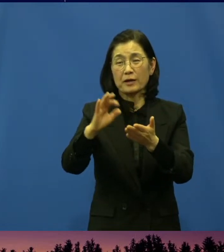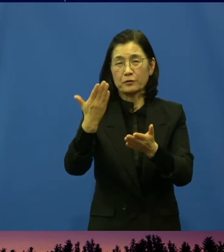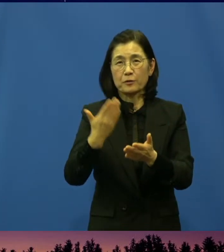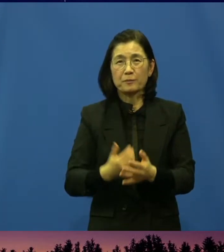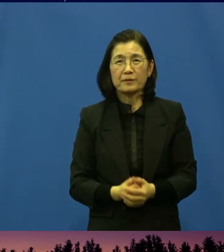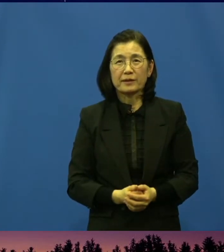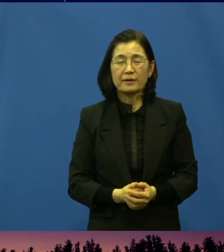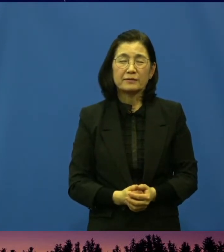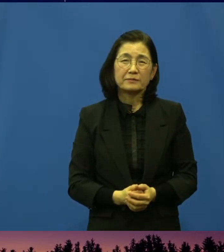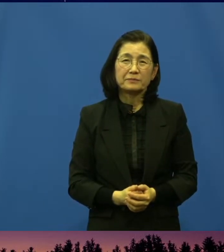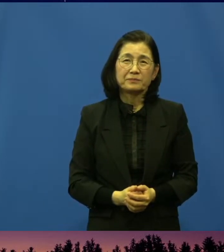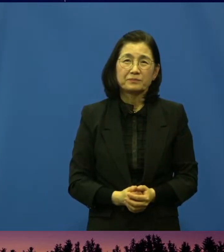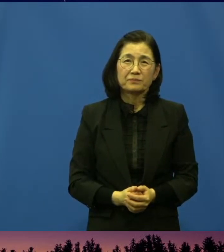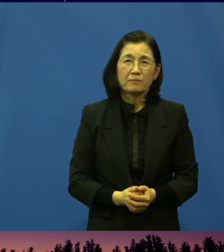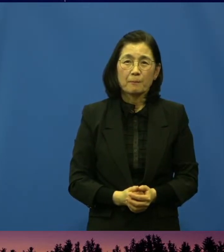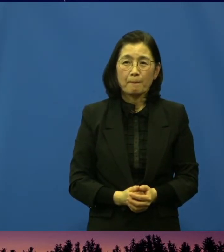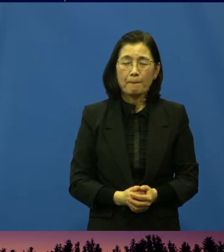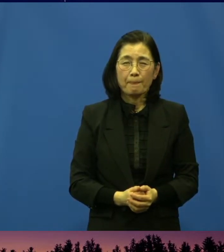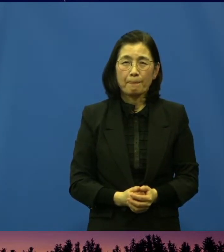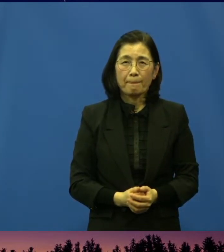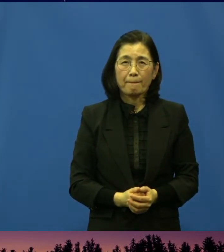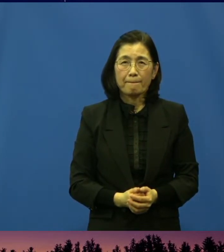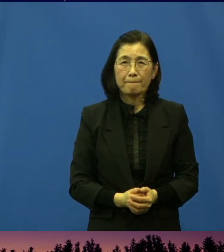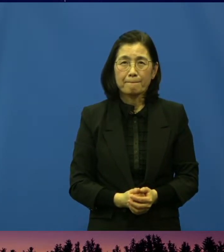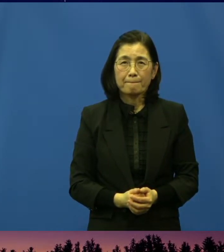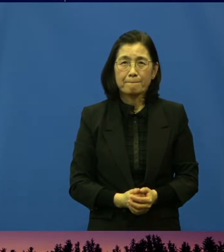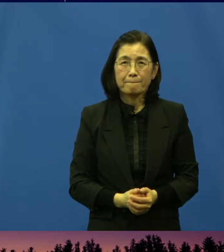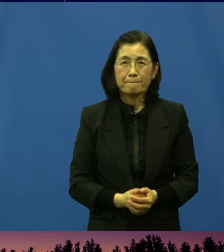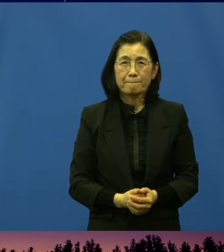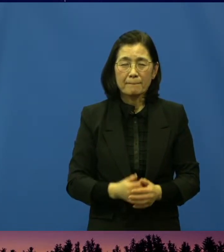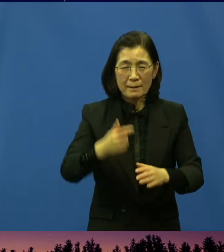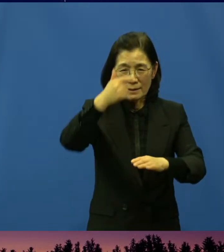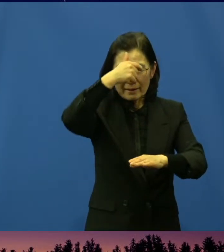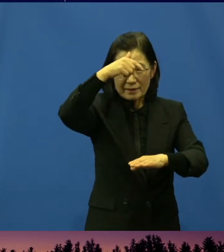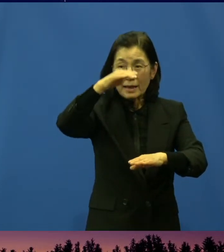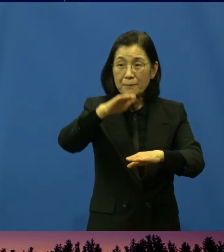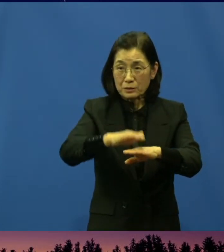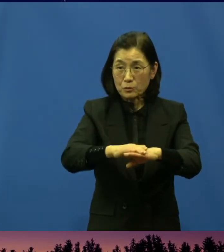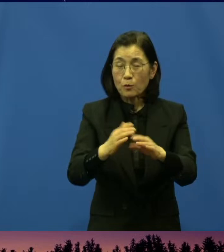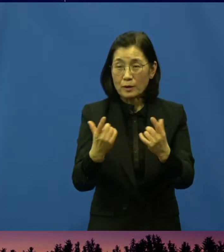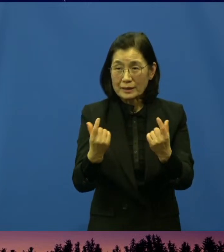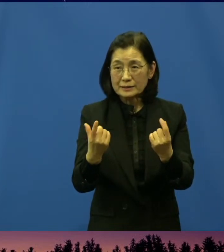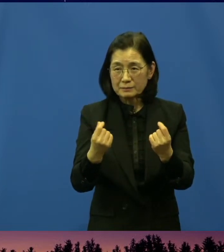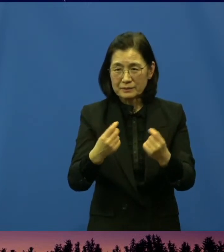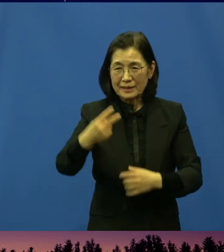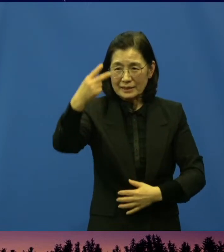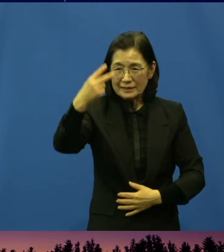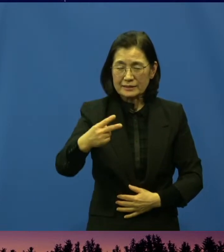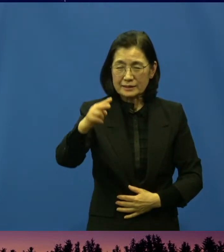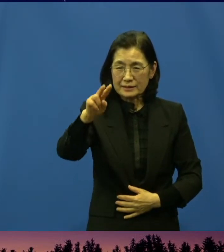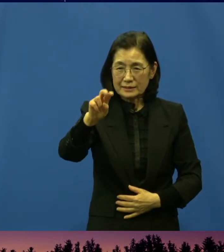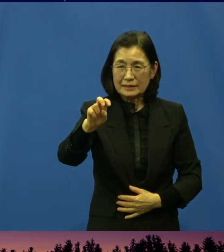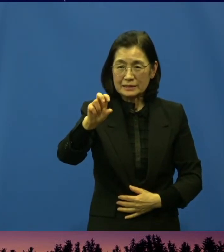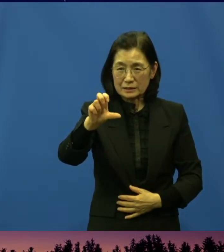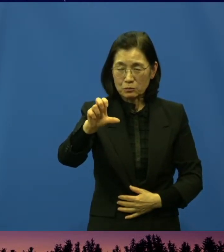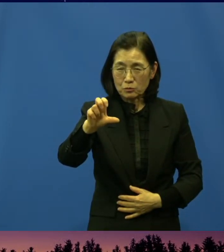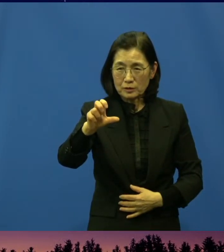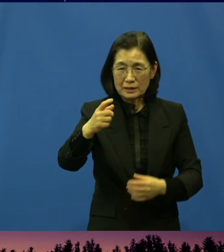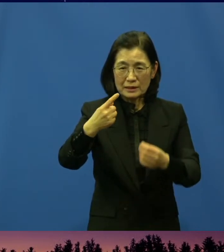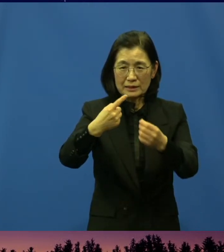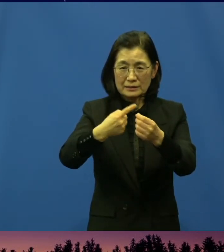예배도 마찬가지예요. 이번 주일날 신년 첫 주 예배, 내 인생의 2025년의 첫 주일은